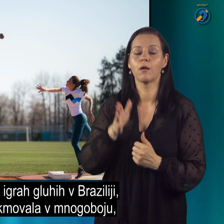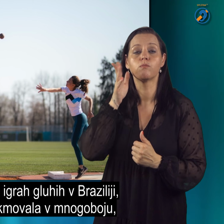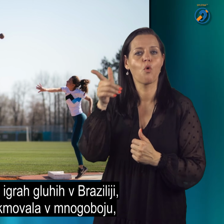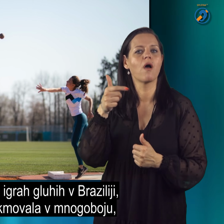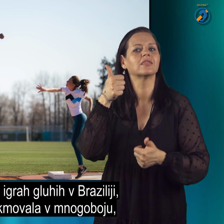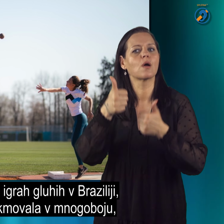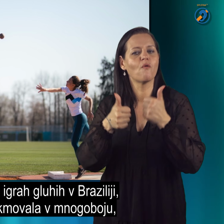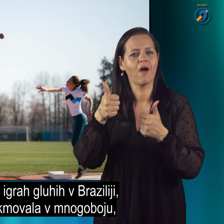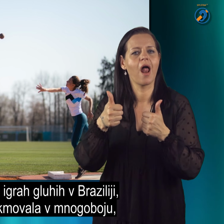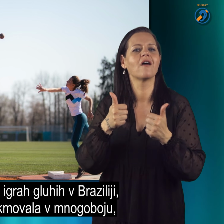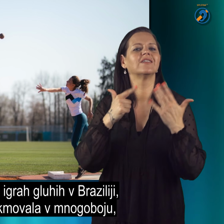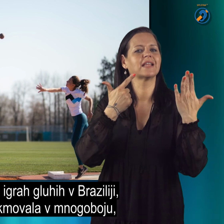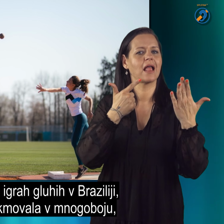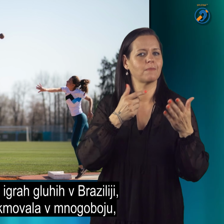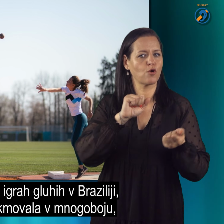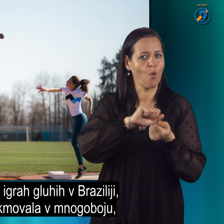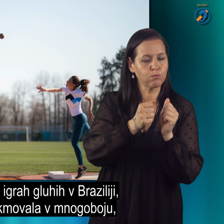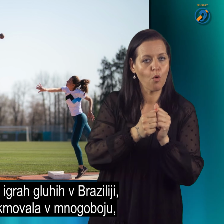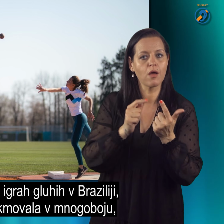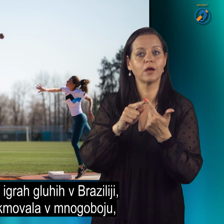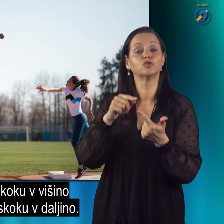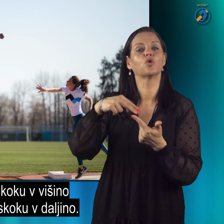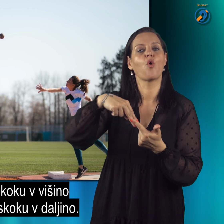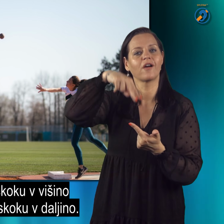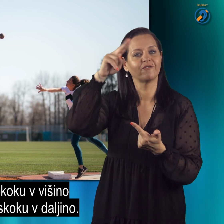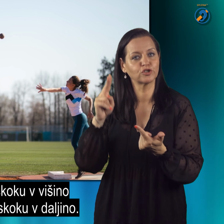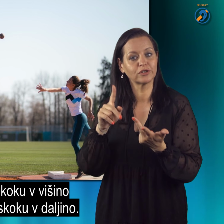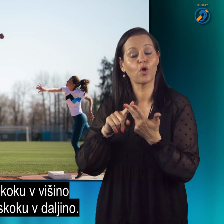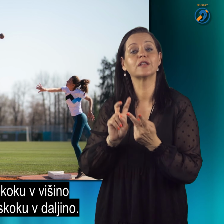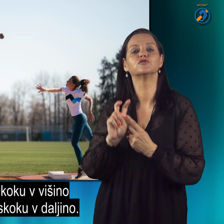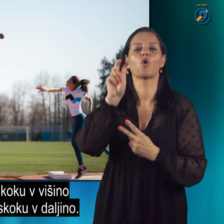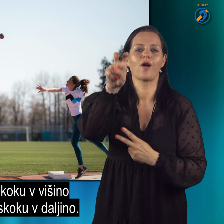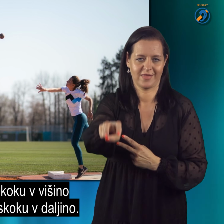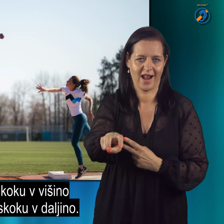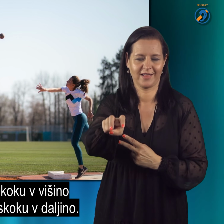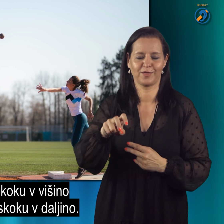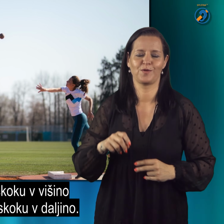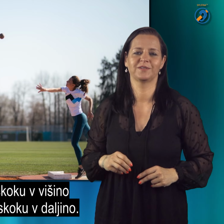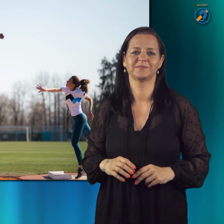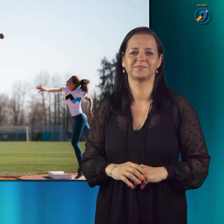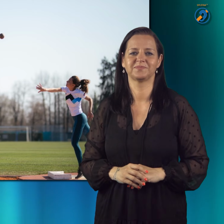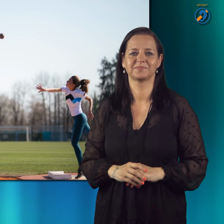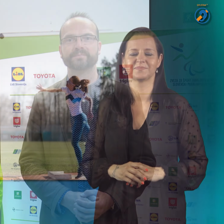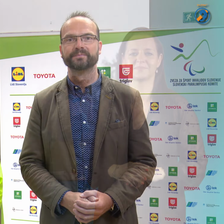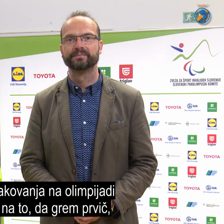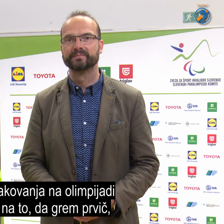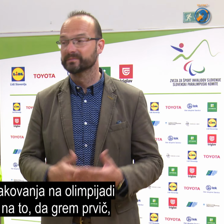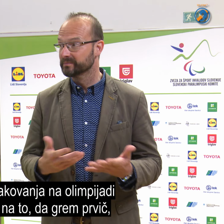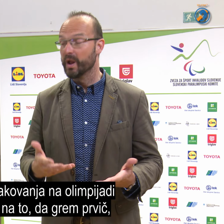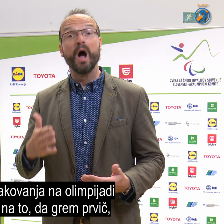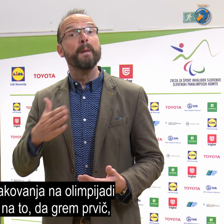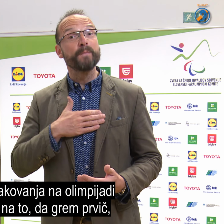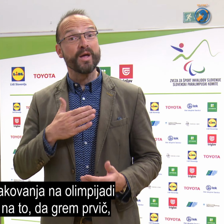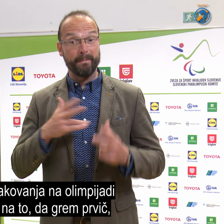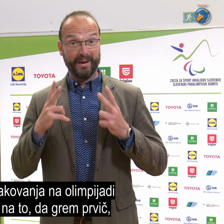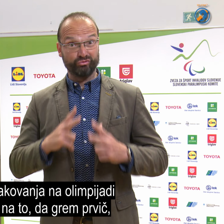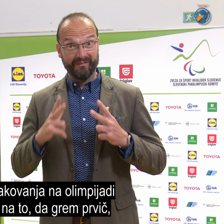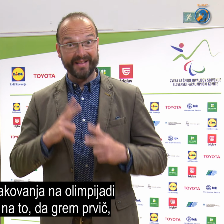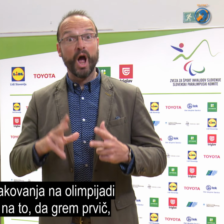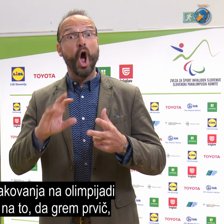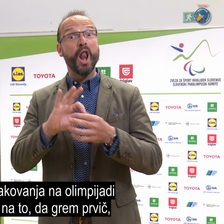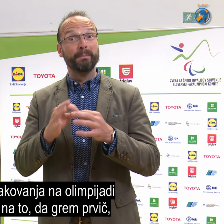gluhih v Braziliji, kjer bo tekmovala v mnogoboju, skoku v višino in skoku v daljino. Moje pričakovanje